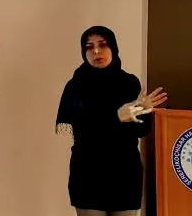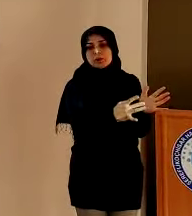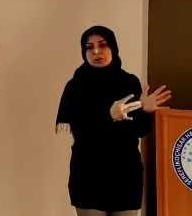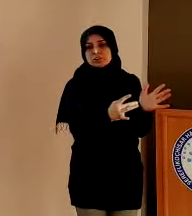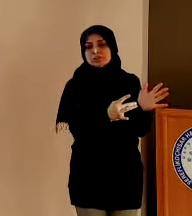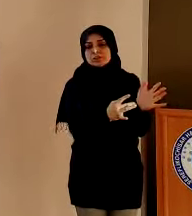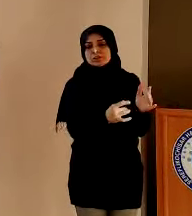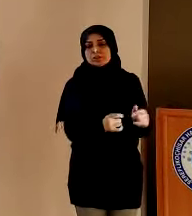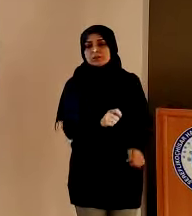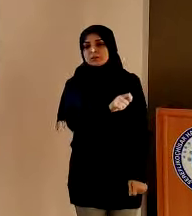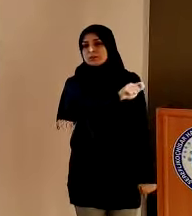pencere,